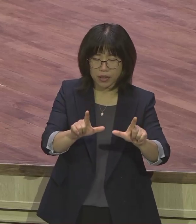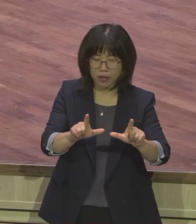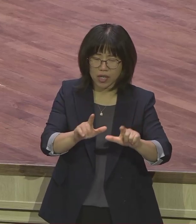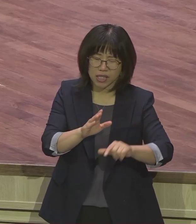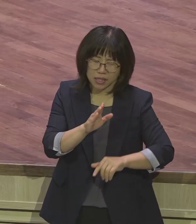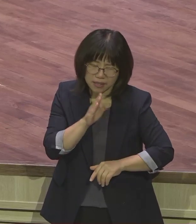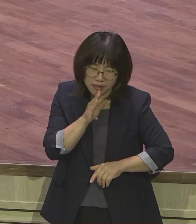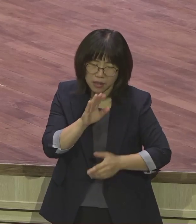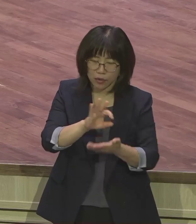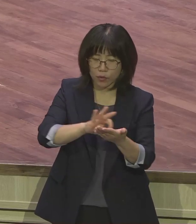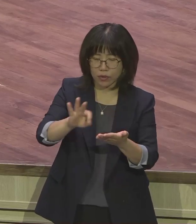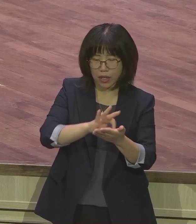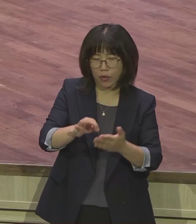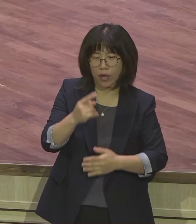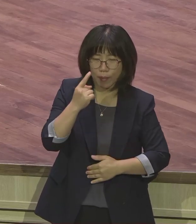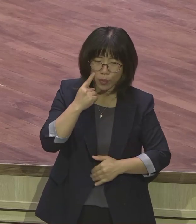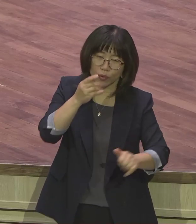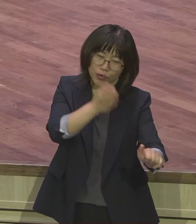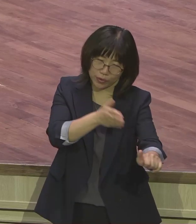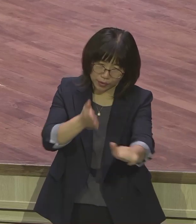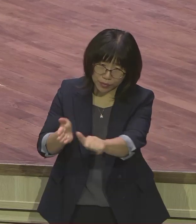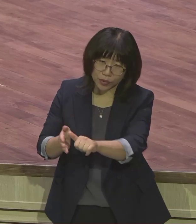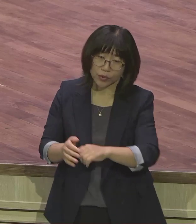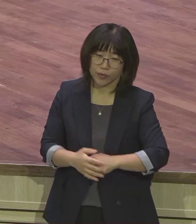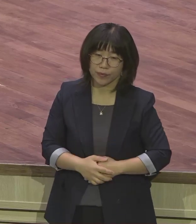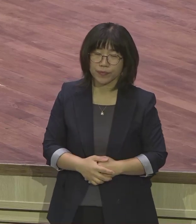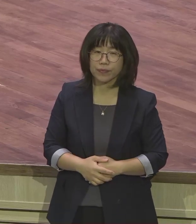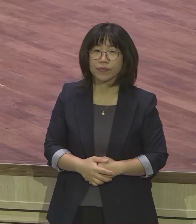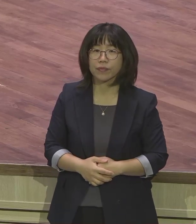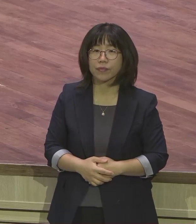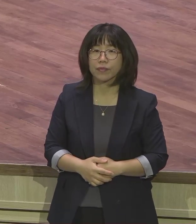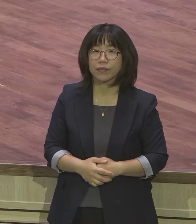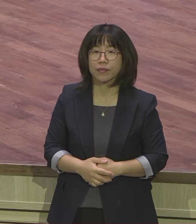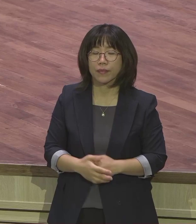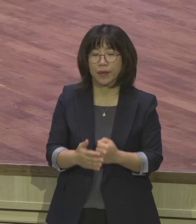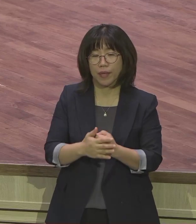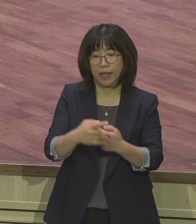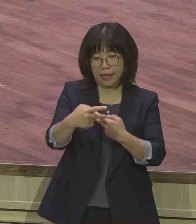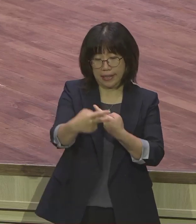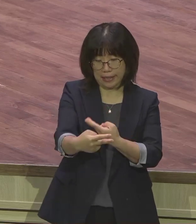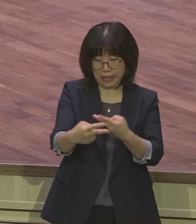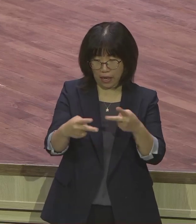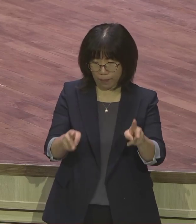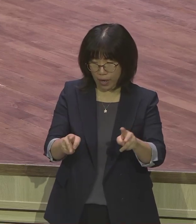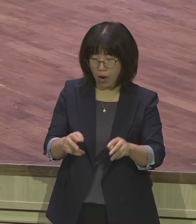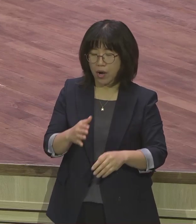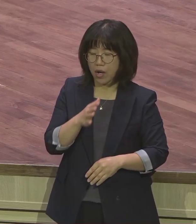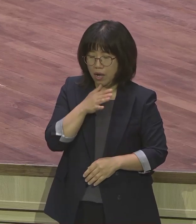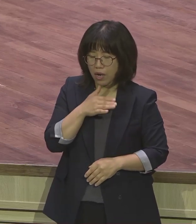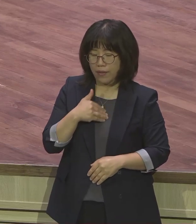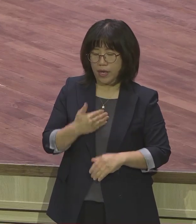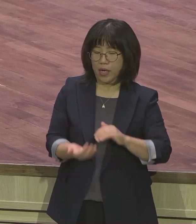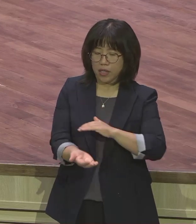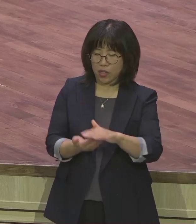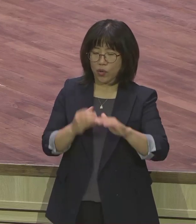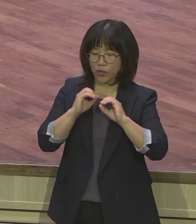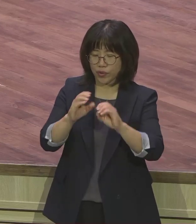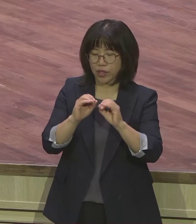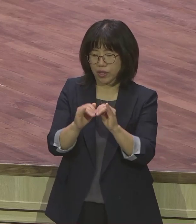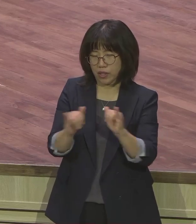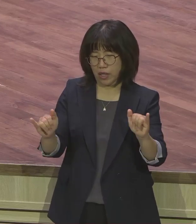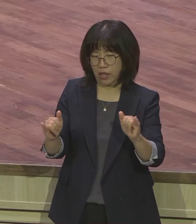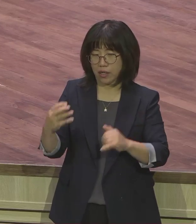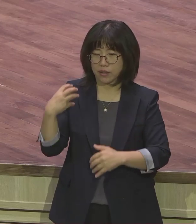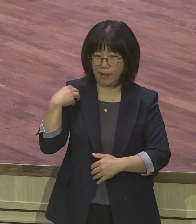해보시라 그 말이에요 그래서 요 달합방을 한다 이 말하면 선지자적 사명 거기 와서 불신자